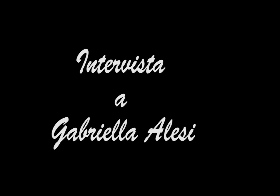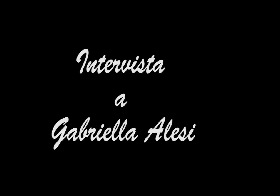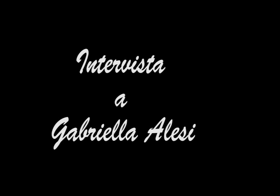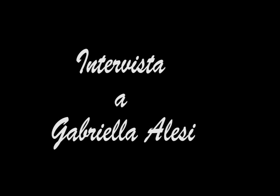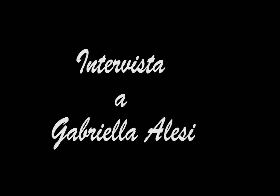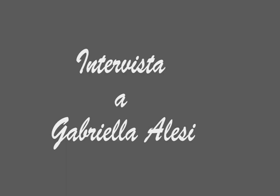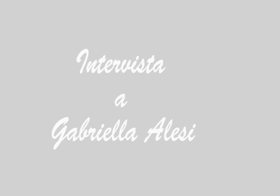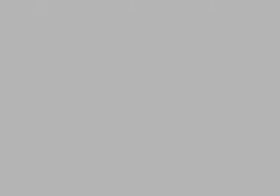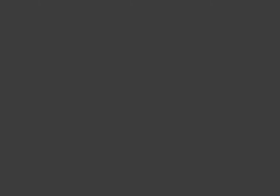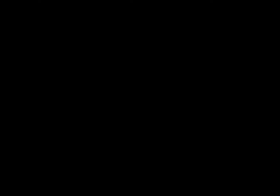che